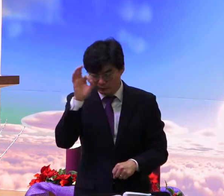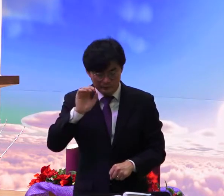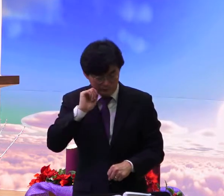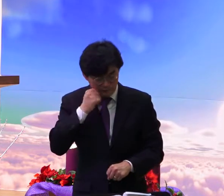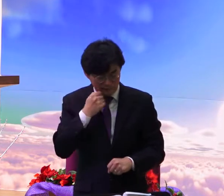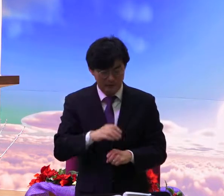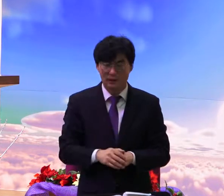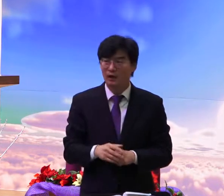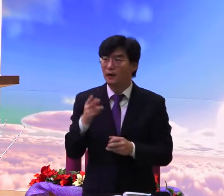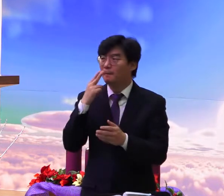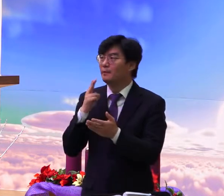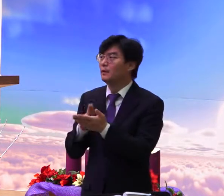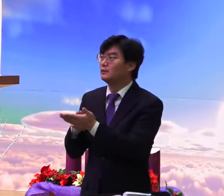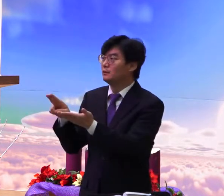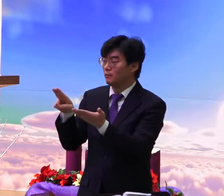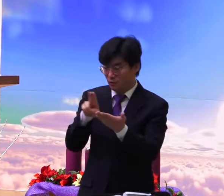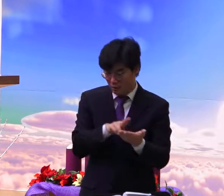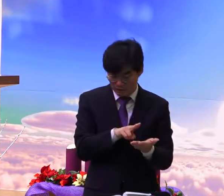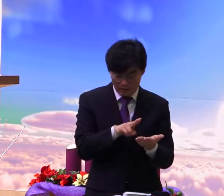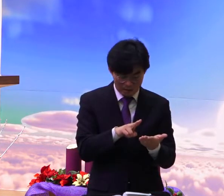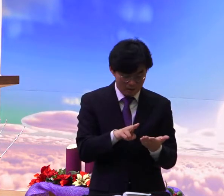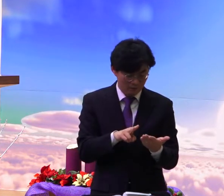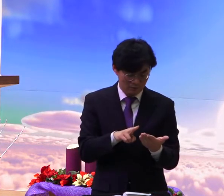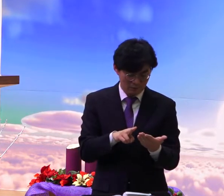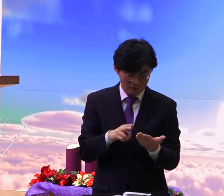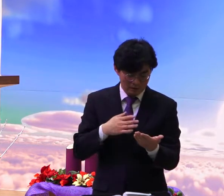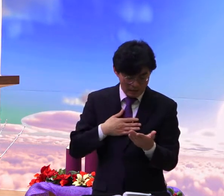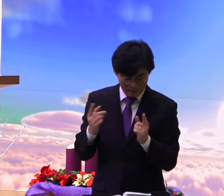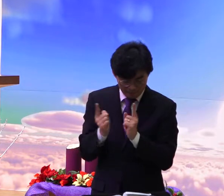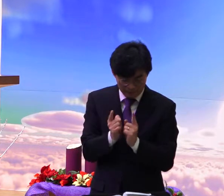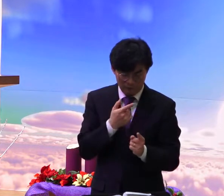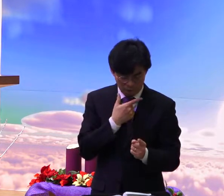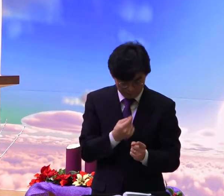이런 편지를 보냈는데 리빙스턴이 회신을 보냈습니다.